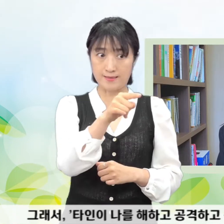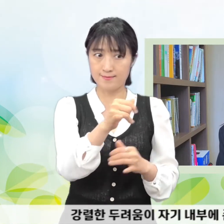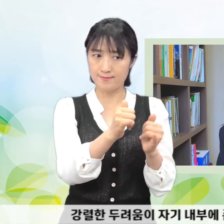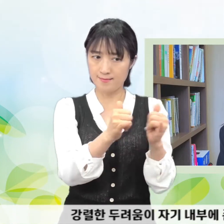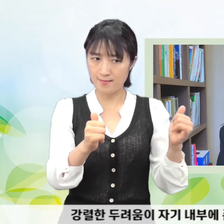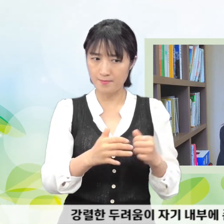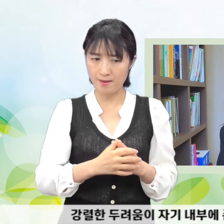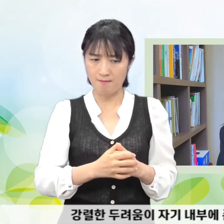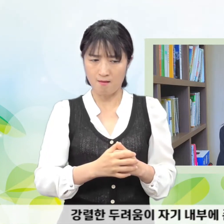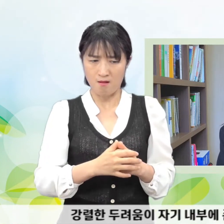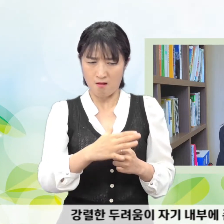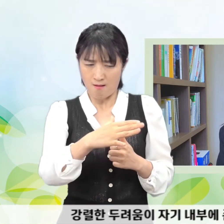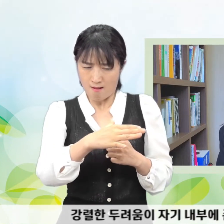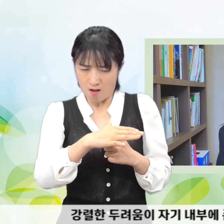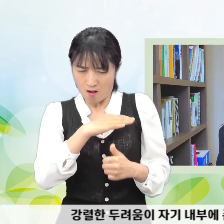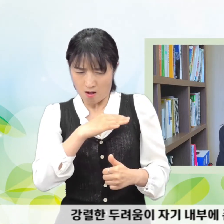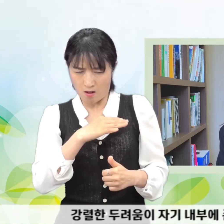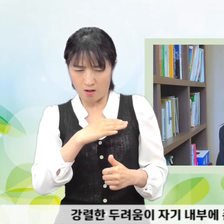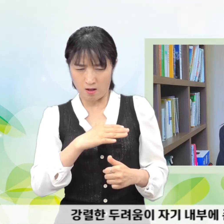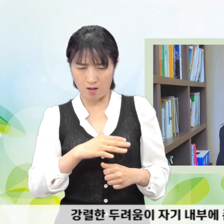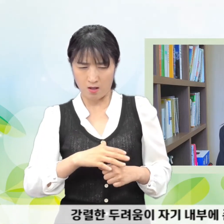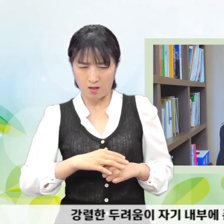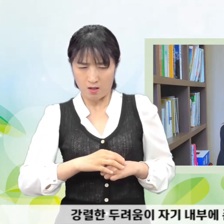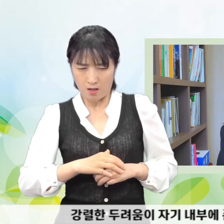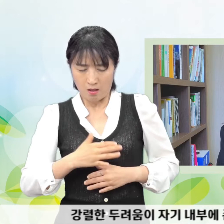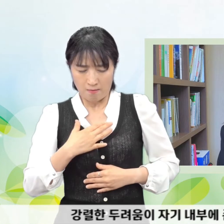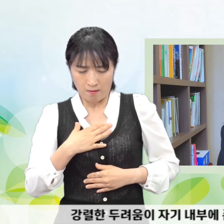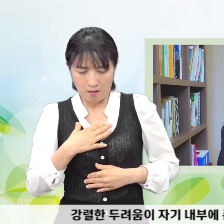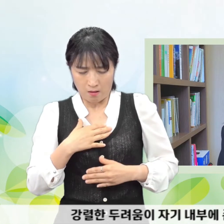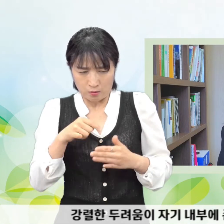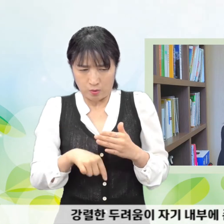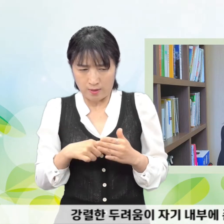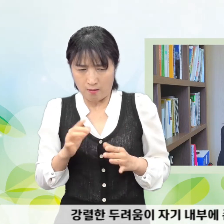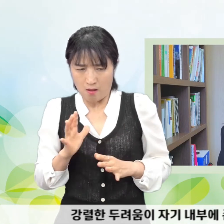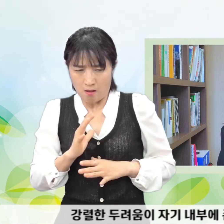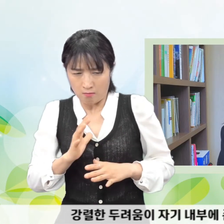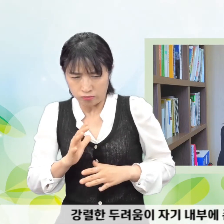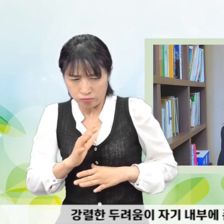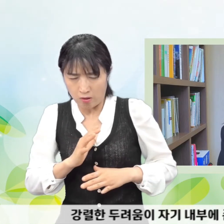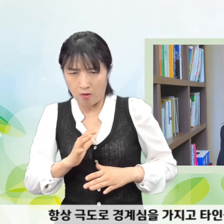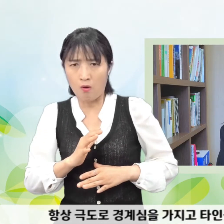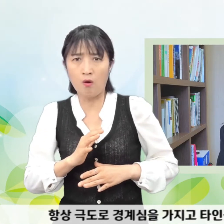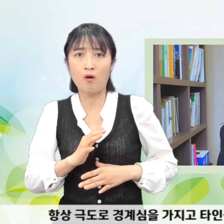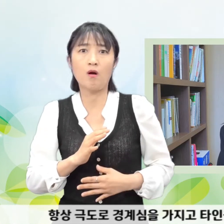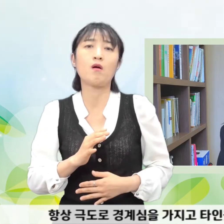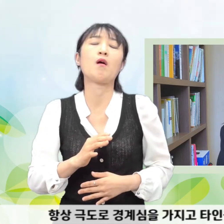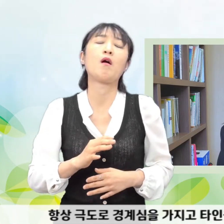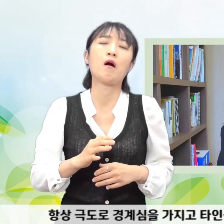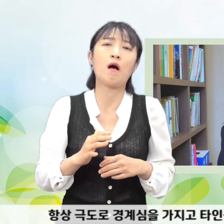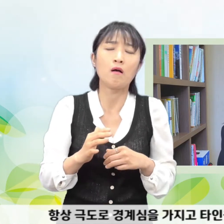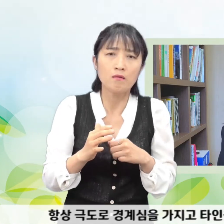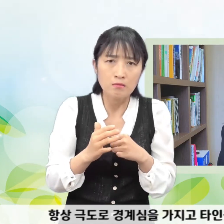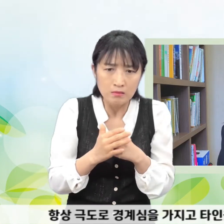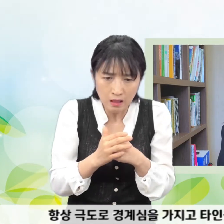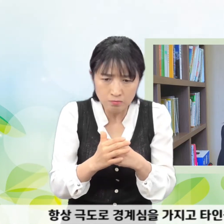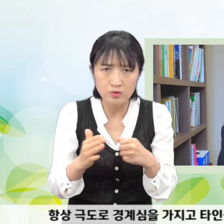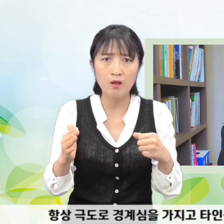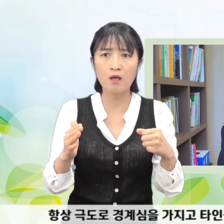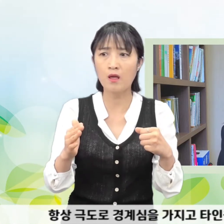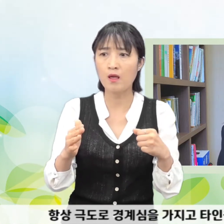거다라는 강렬한 두려움, 공포감이 이 자신의 내부에 존재하기 때문에 항상